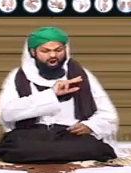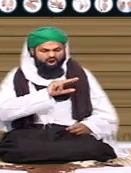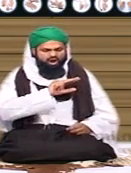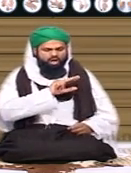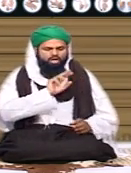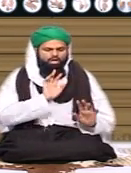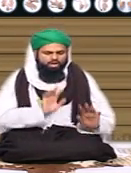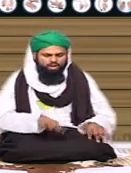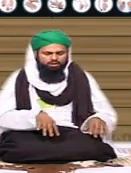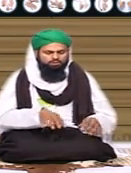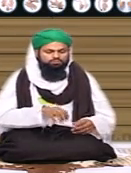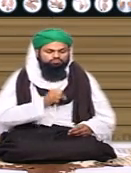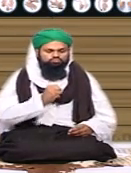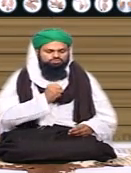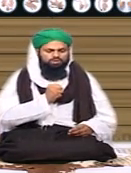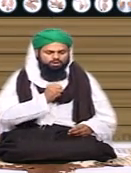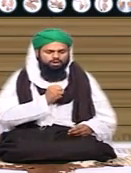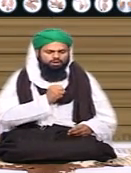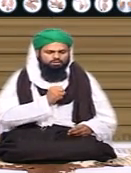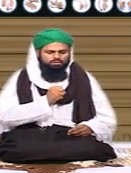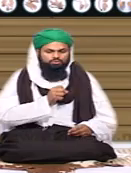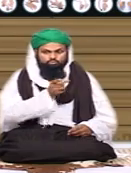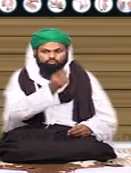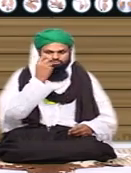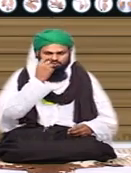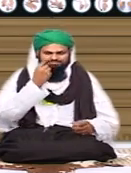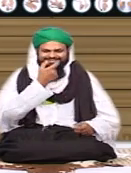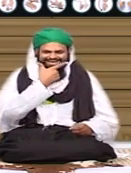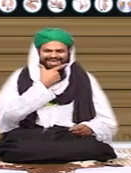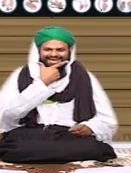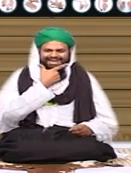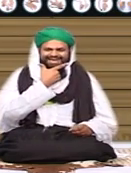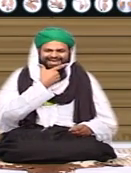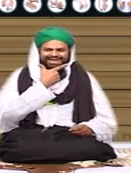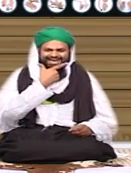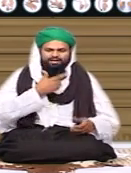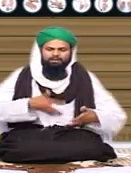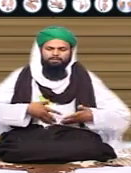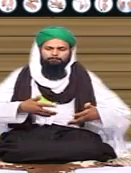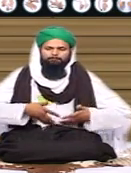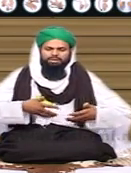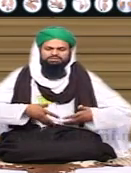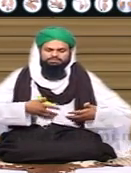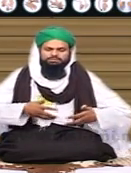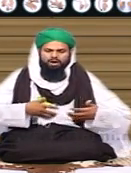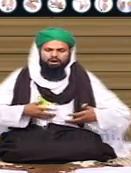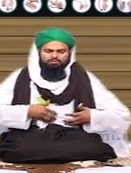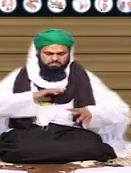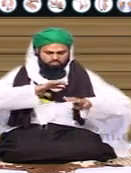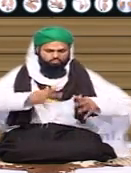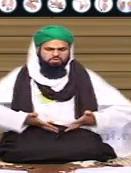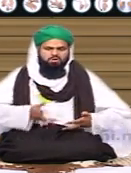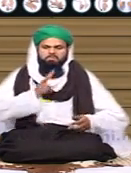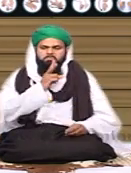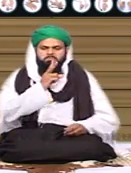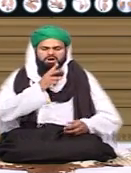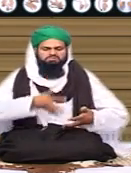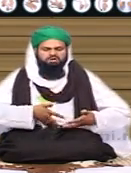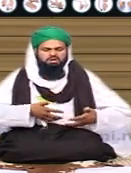تو اپنی بھاری جسامت کی وجہ سے وہ نہیں آیا. تو تیسرا ہنسنے لگا. اس کے موٹاپے کا مذاق اس محفل